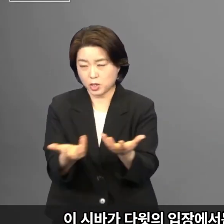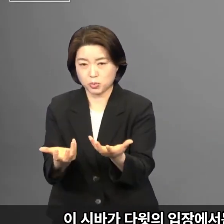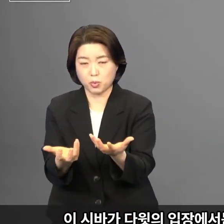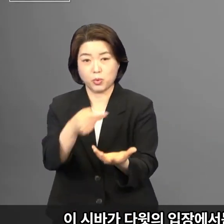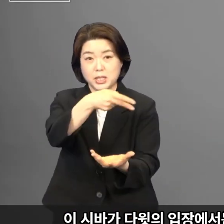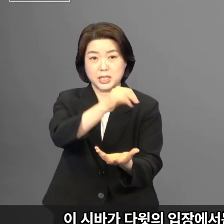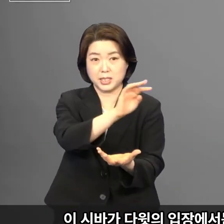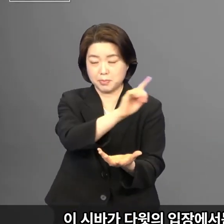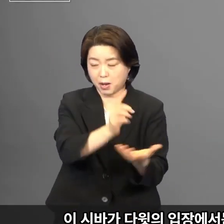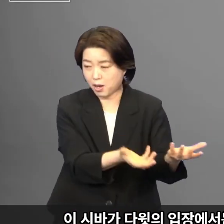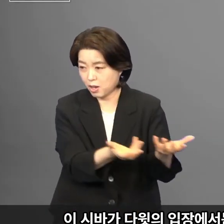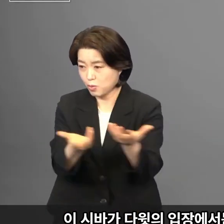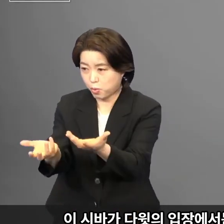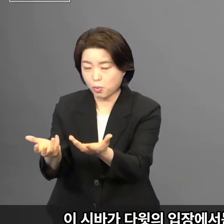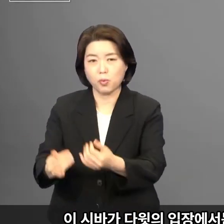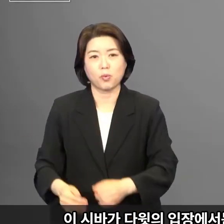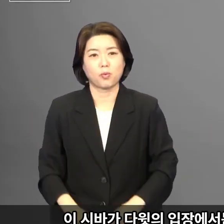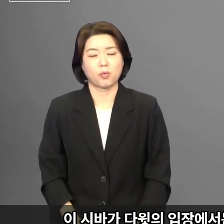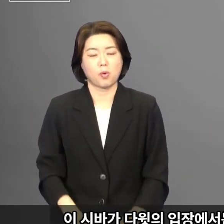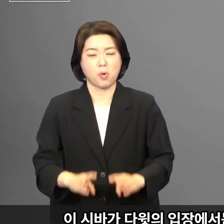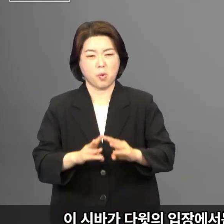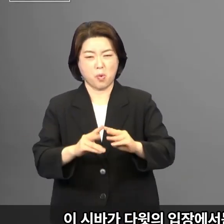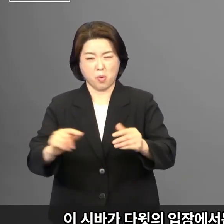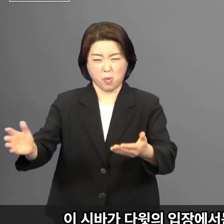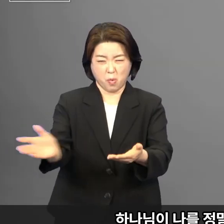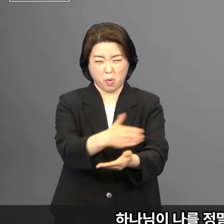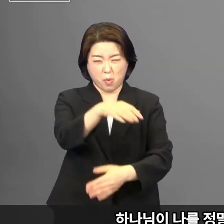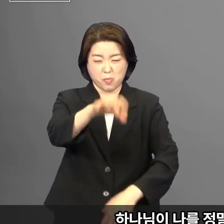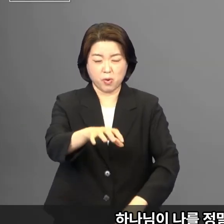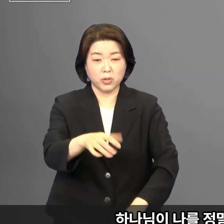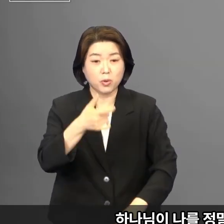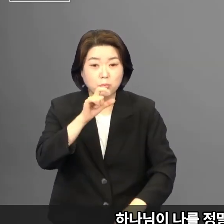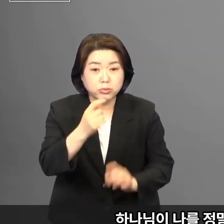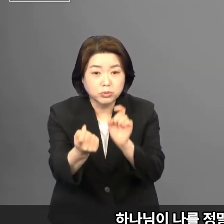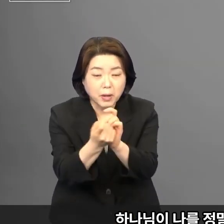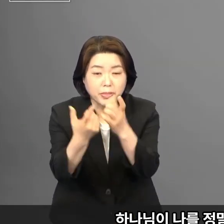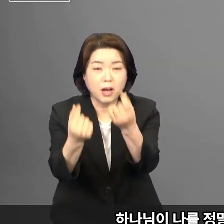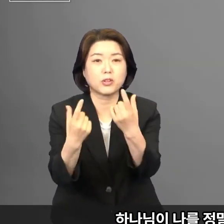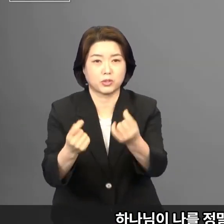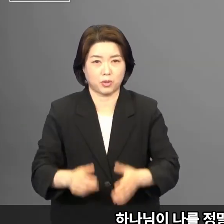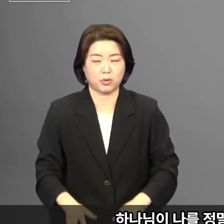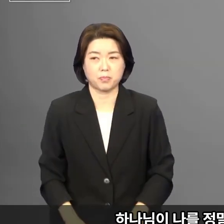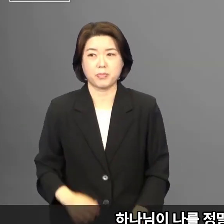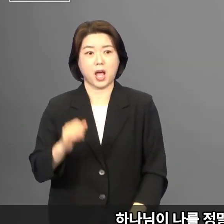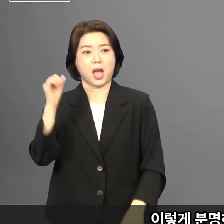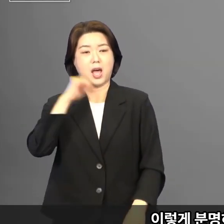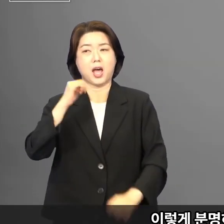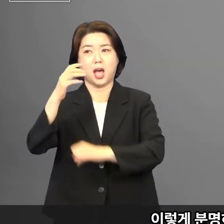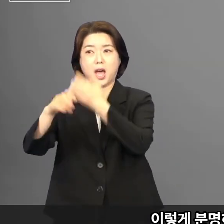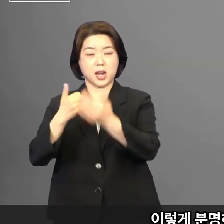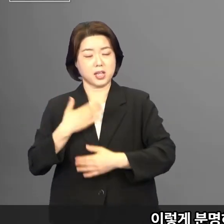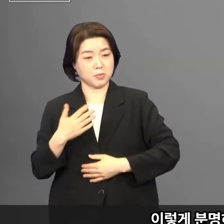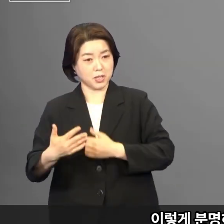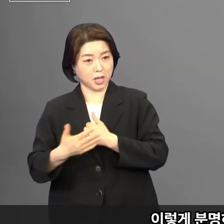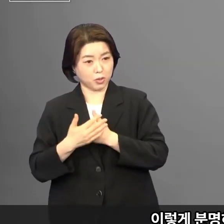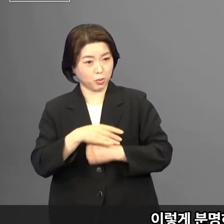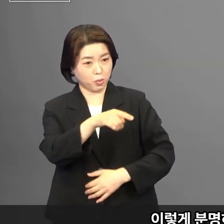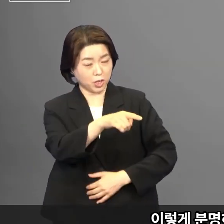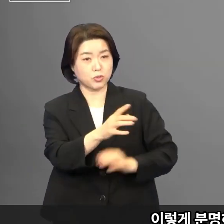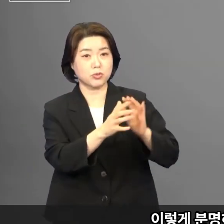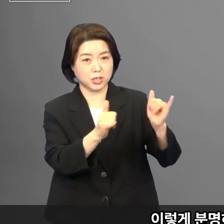입장에서는 사망에서 만난 오아시스와 같이 하나님이 나를 정말 이렇게 도와주시는구나, 이렇게